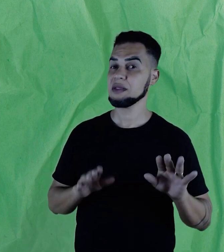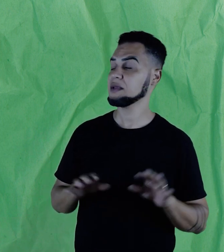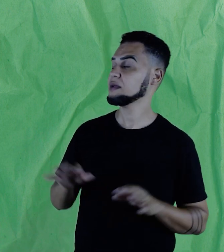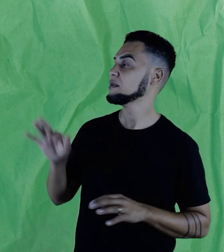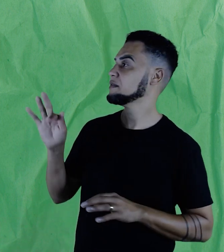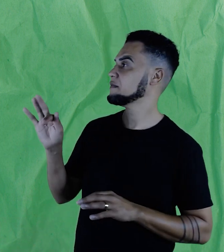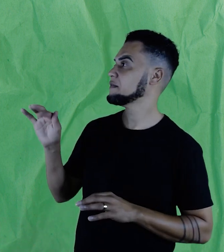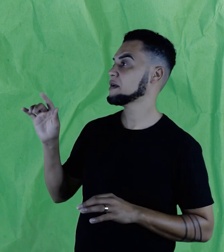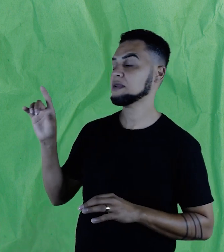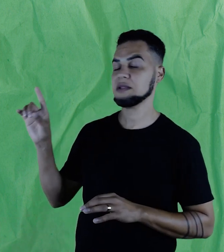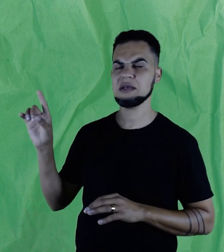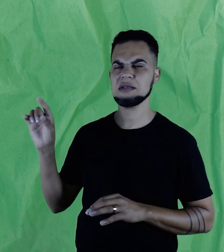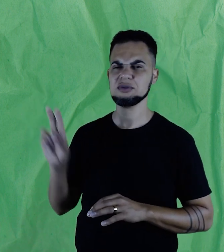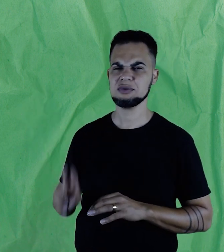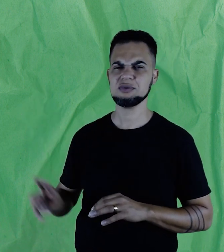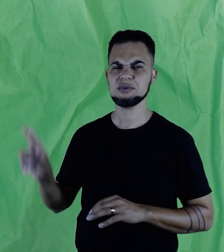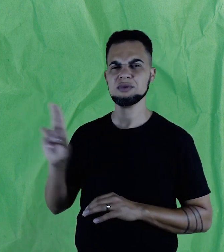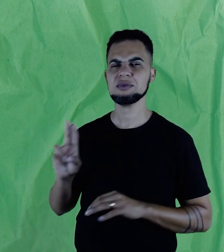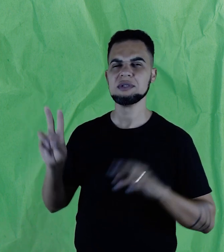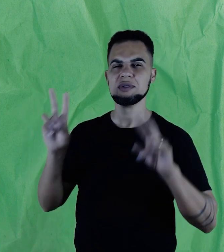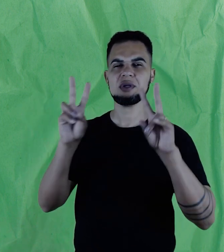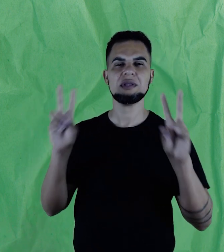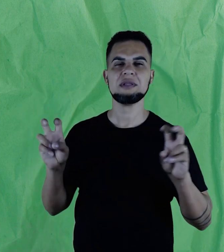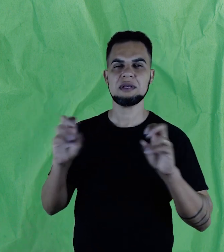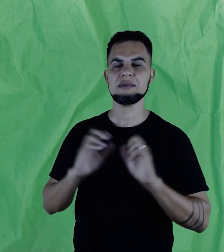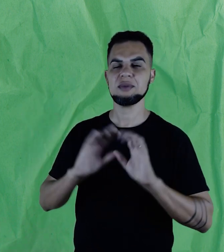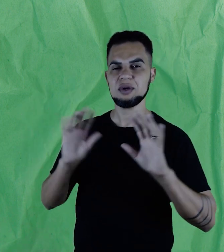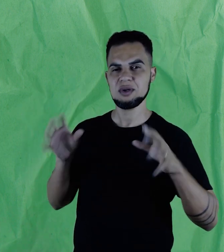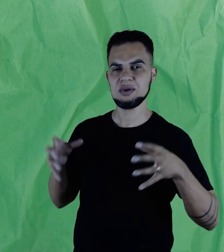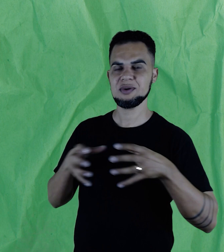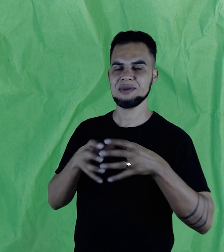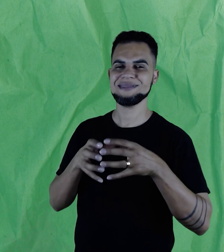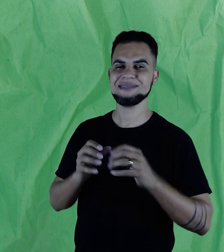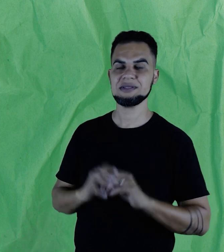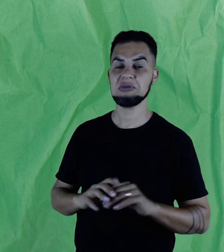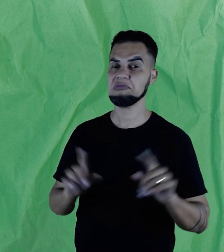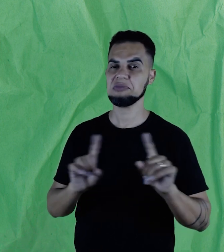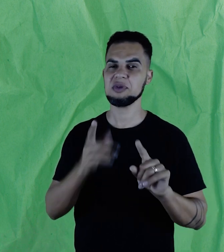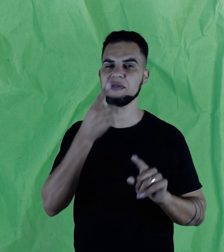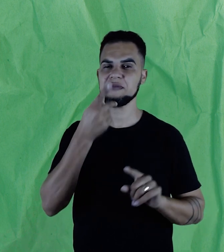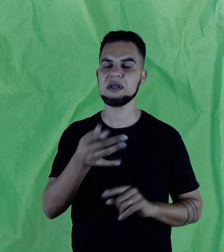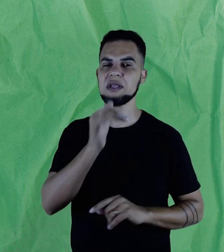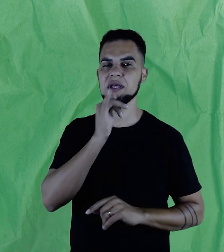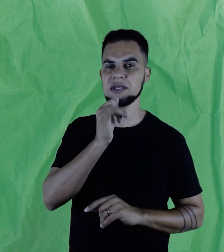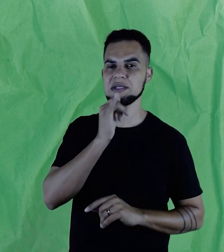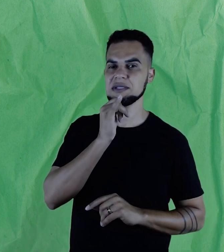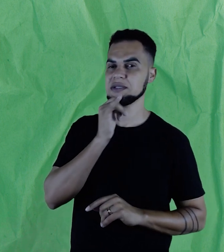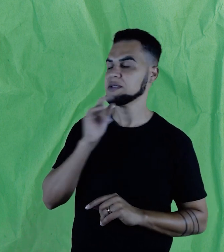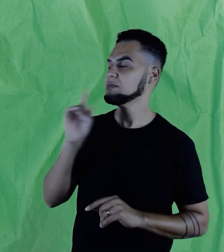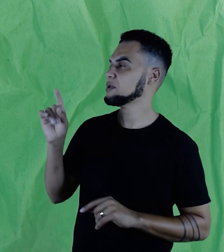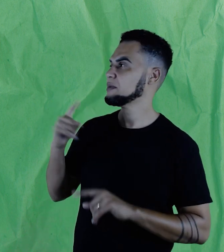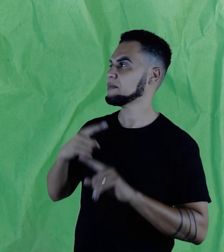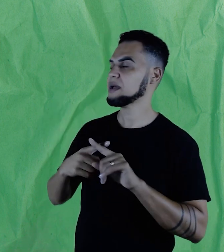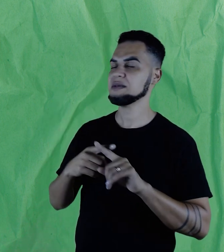No Firebase, a gente utiliza o termo coleção. Tá? Então a gente não fala, por exemplo, como no